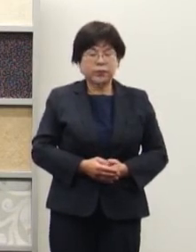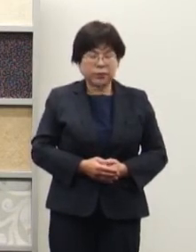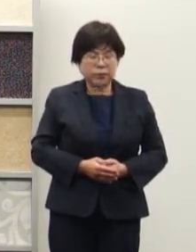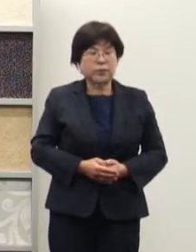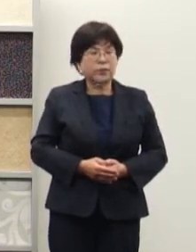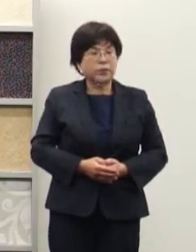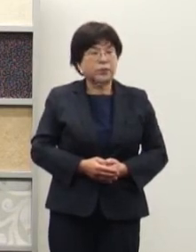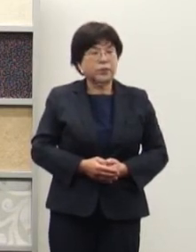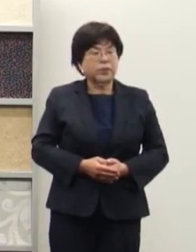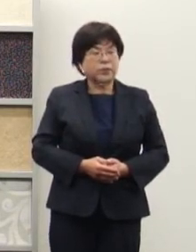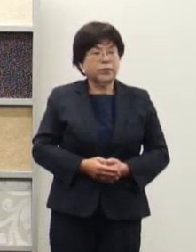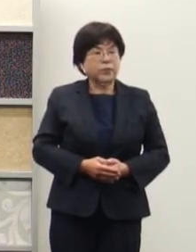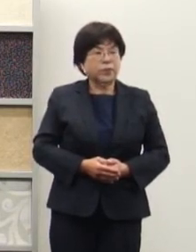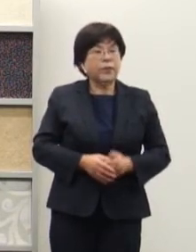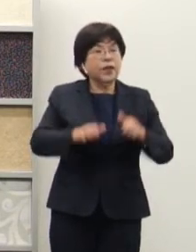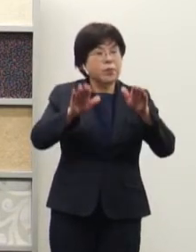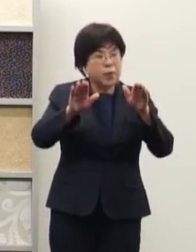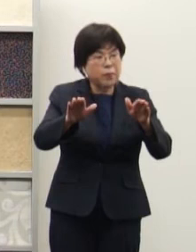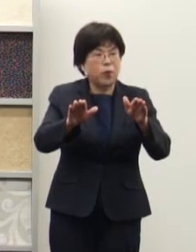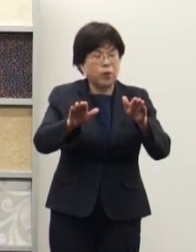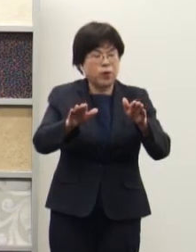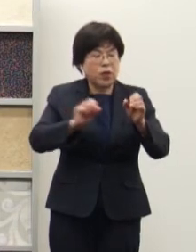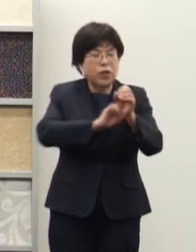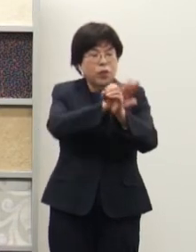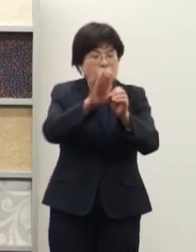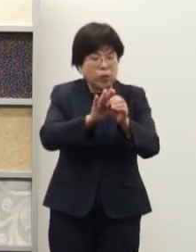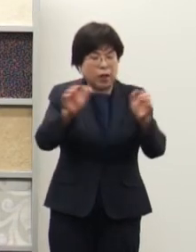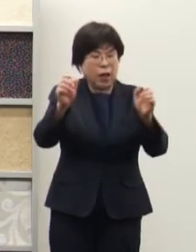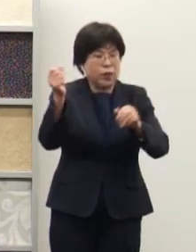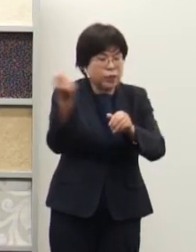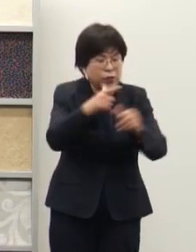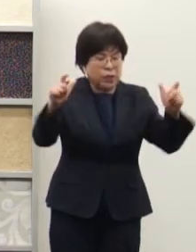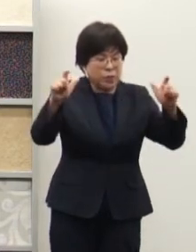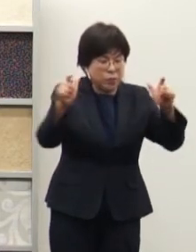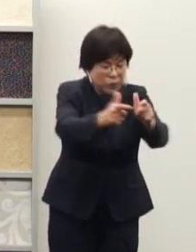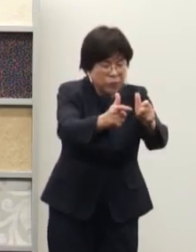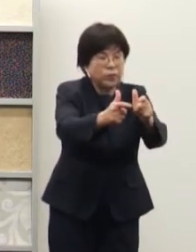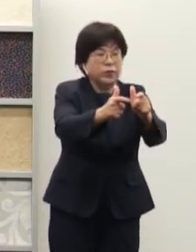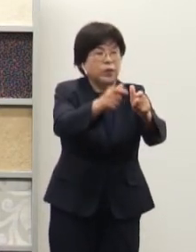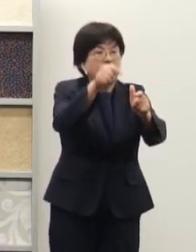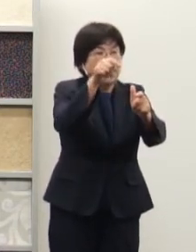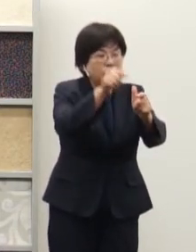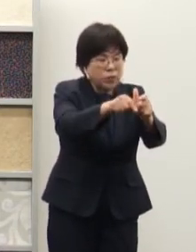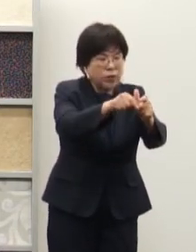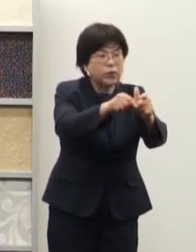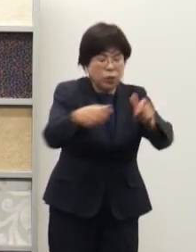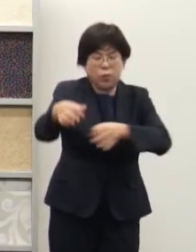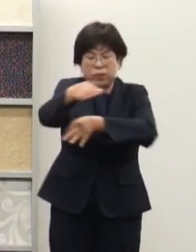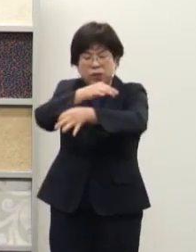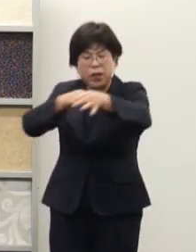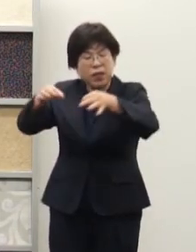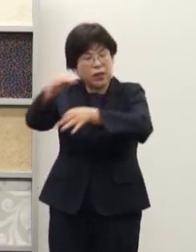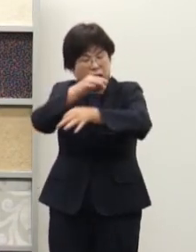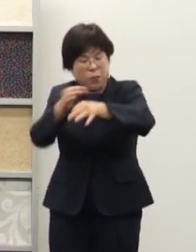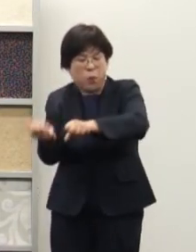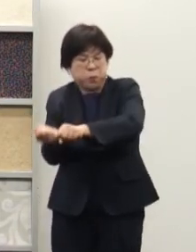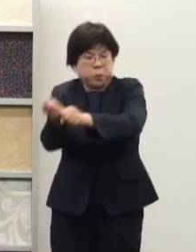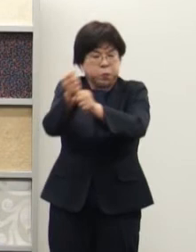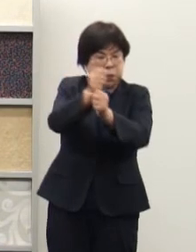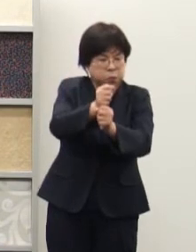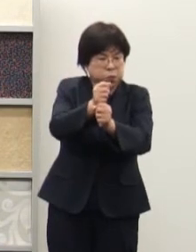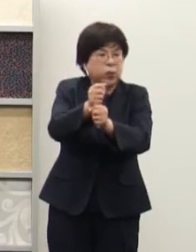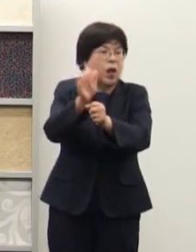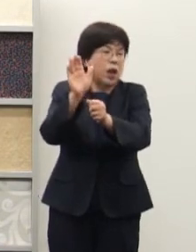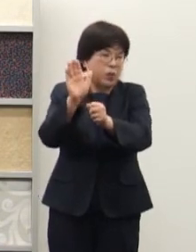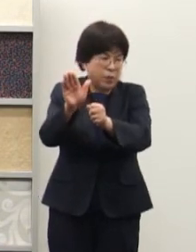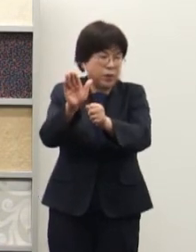申し上げるまでもなく、早期収束こそがです、最大の経済回復策であり、再び